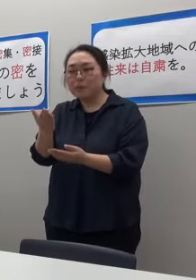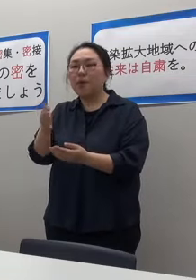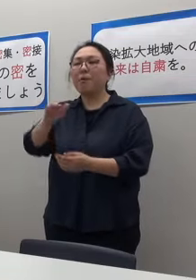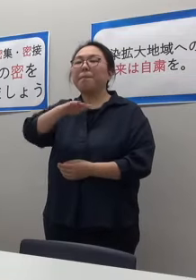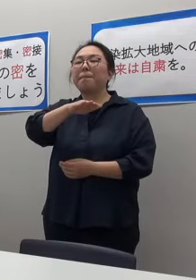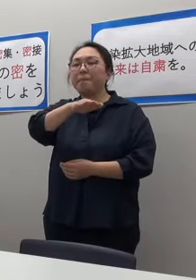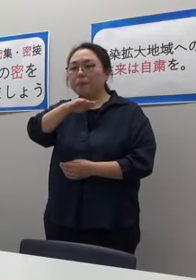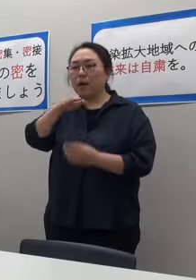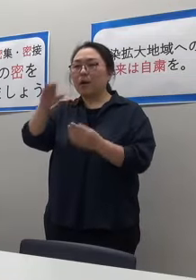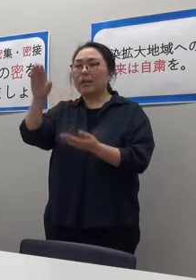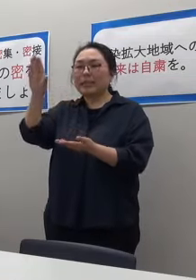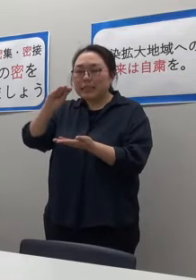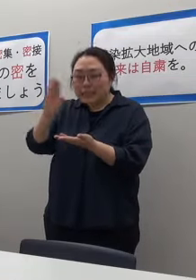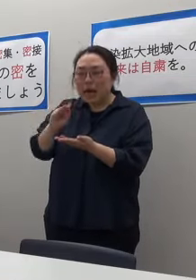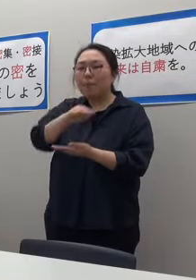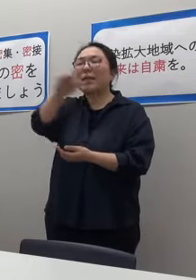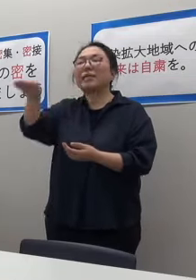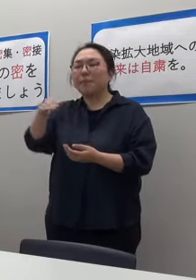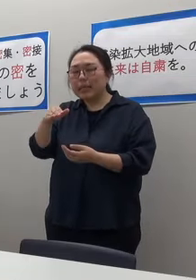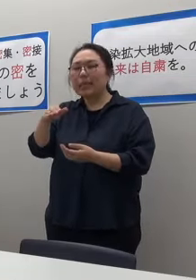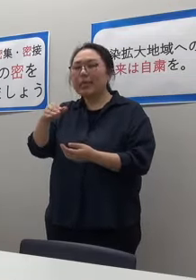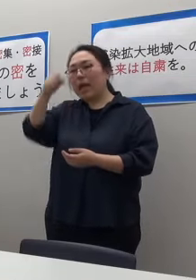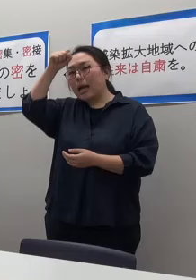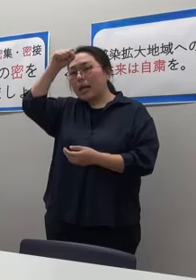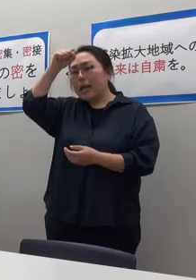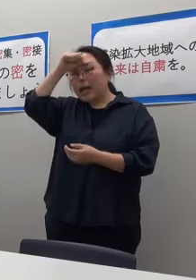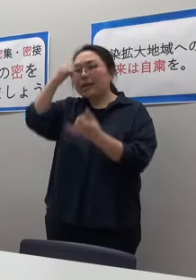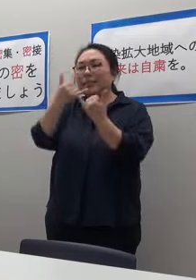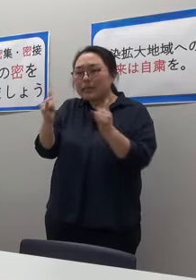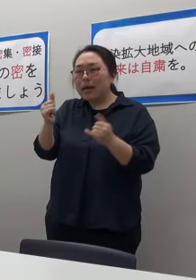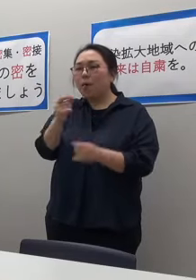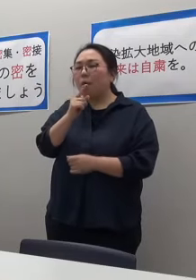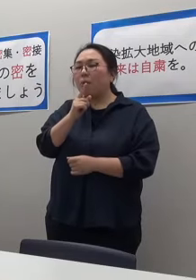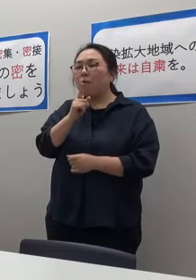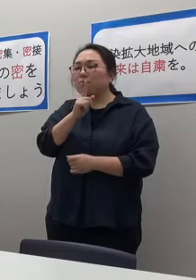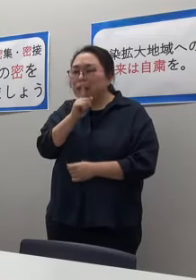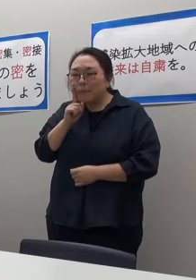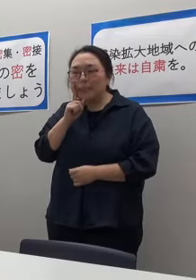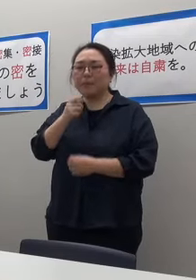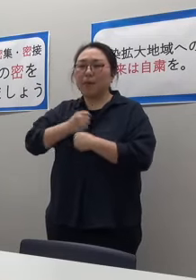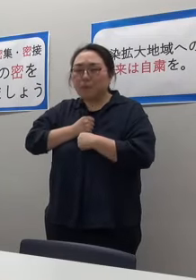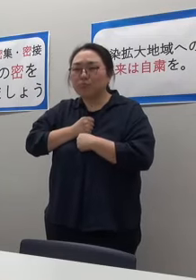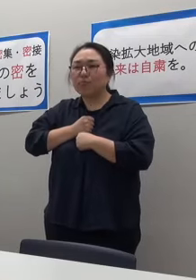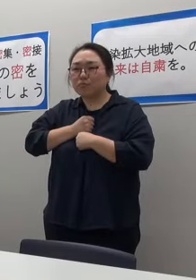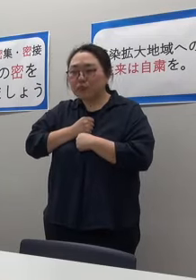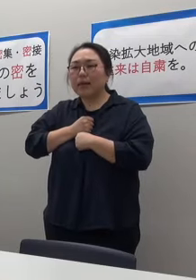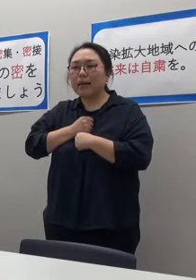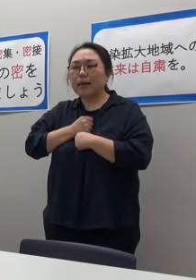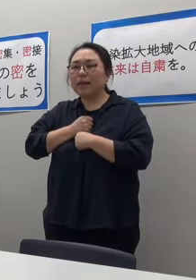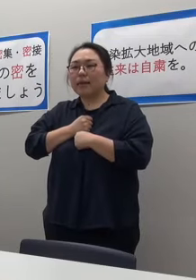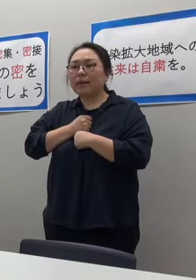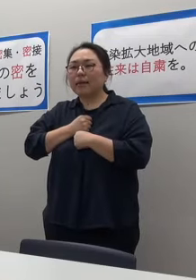皆様にお願いでございまして、患者等の個人情報、個人にかかる情報について、プライバシー保護の観点から、提供資